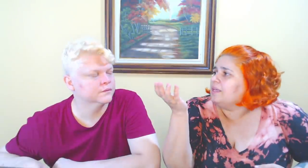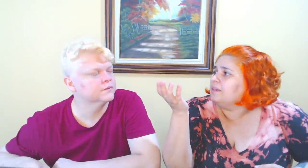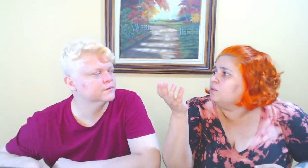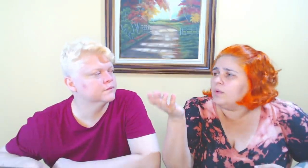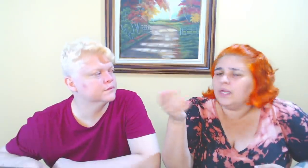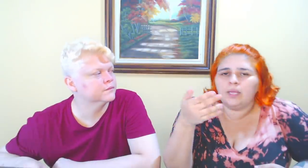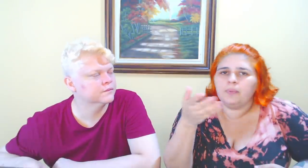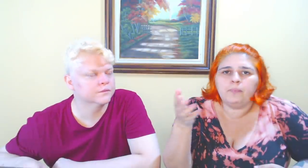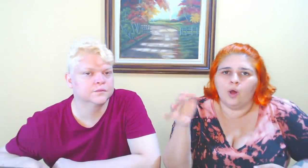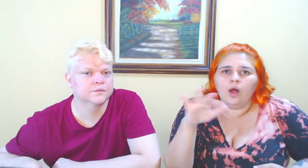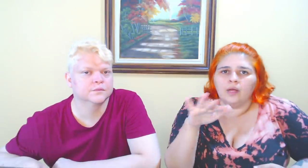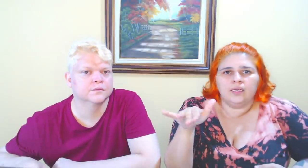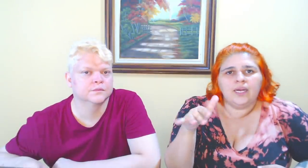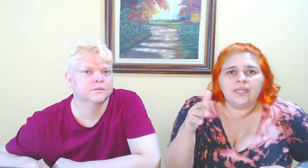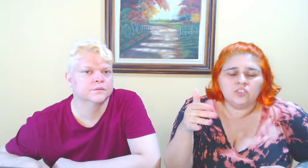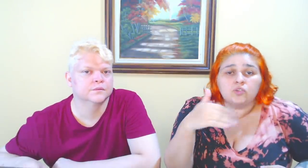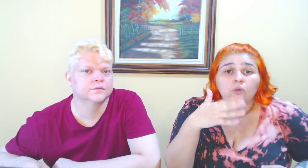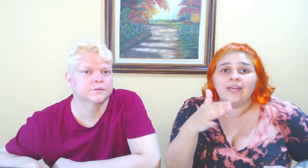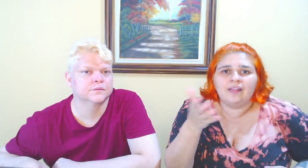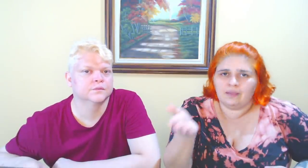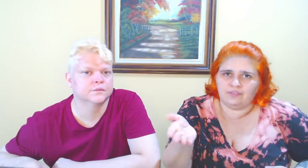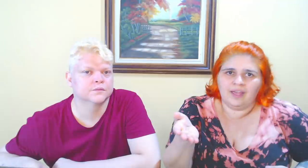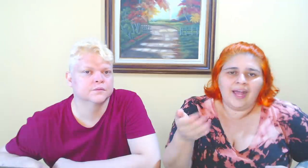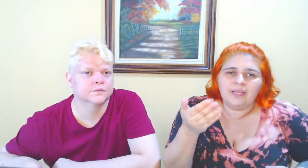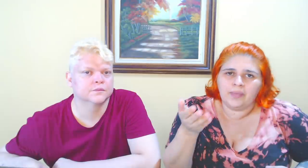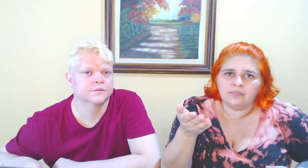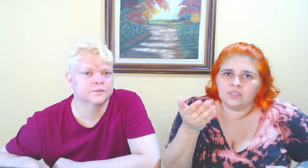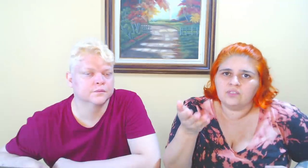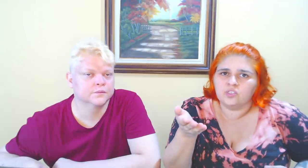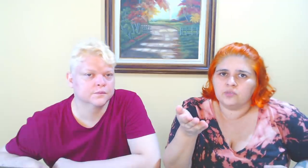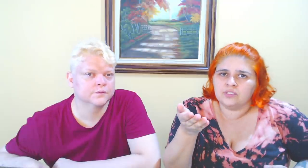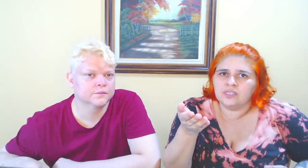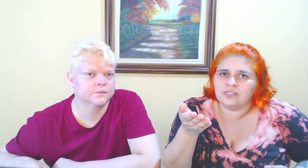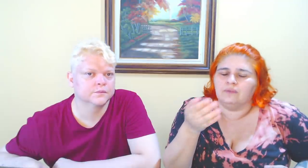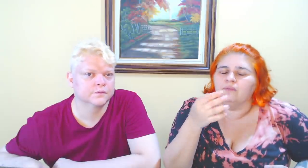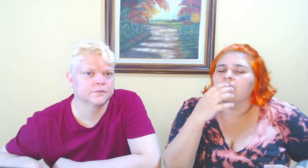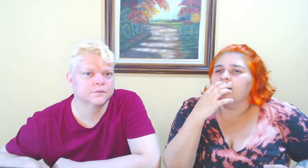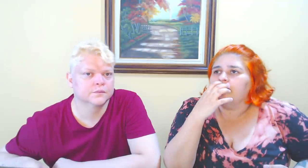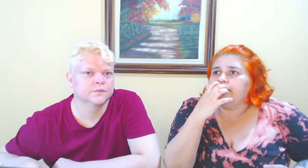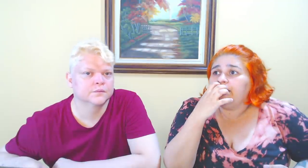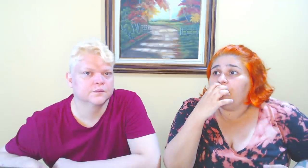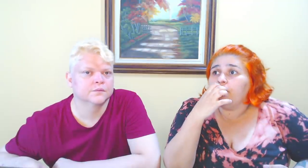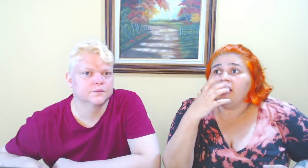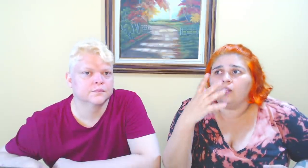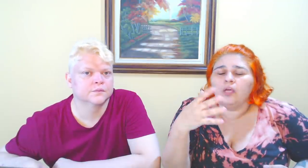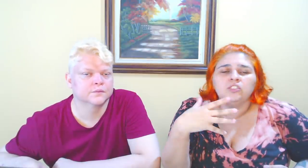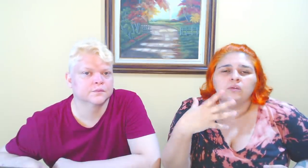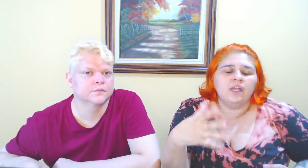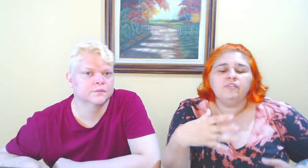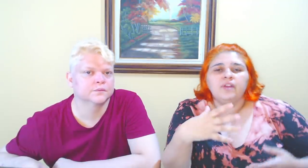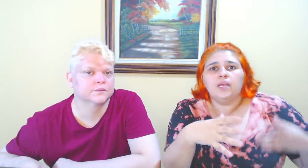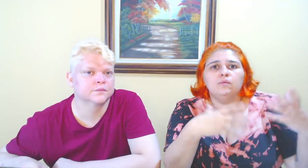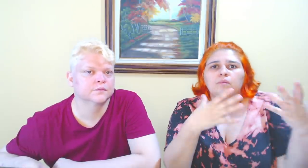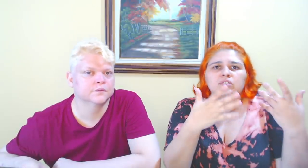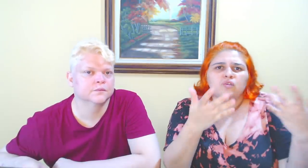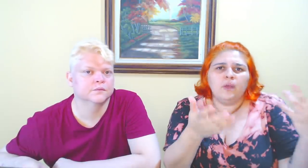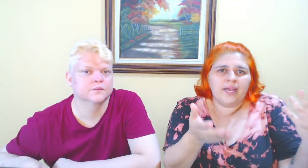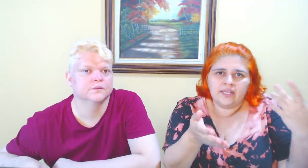nunca tem pipoca Nem nada disso Nunca teve alimento Nesse tipo de sessão Então para nós Não teve nenhuma surpresa